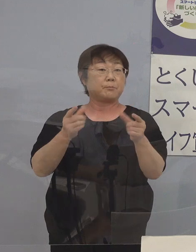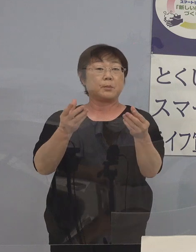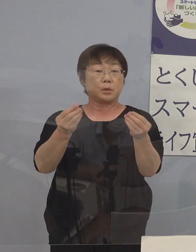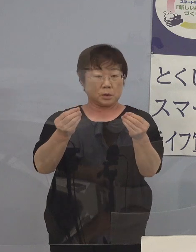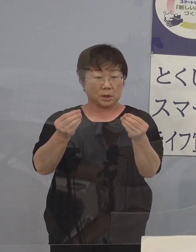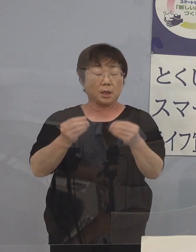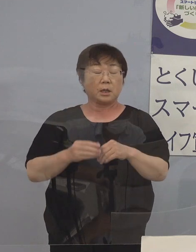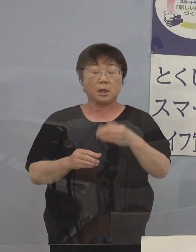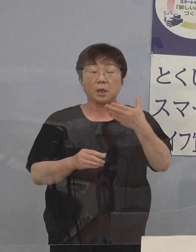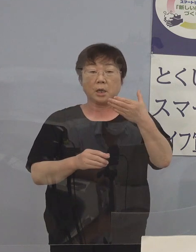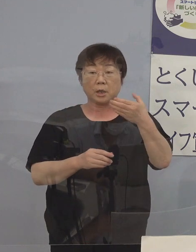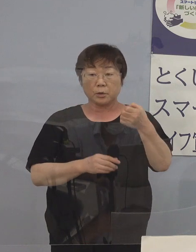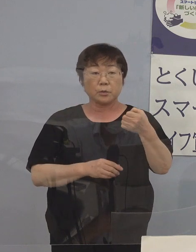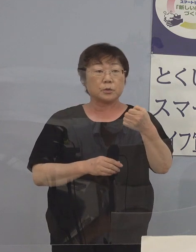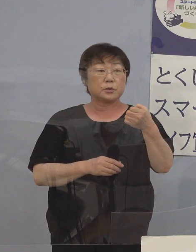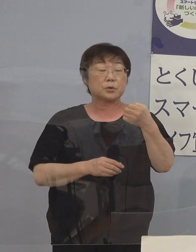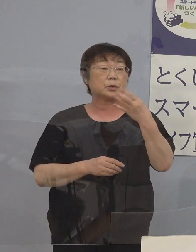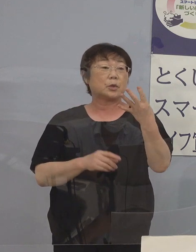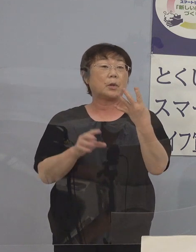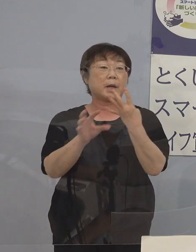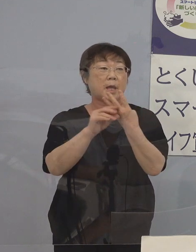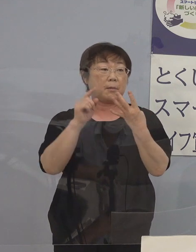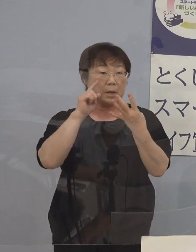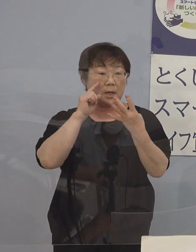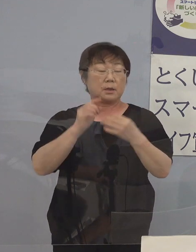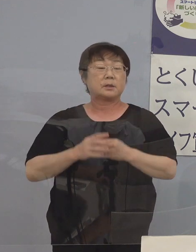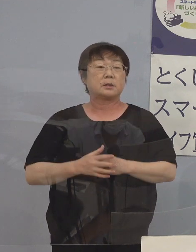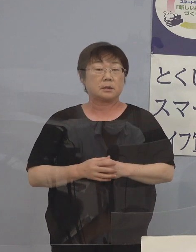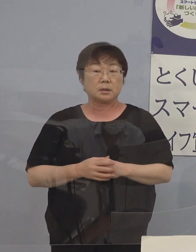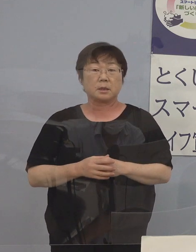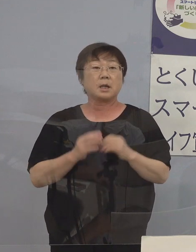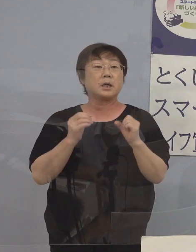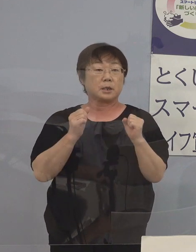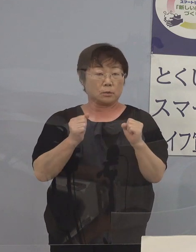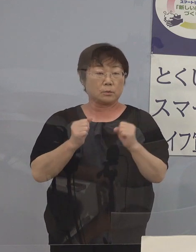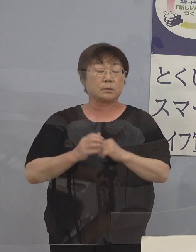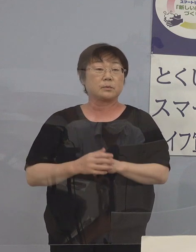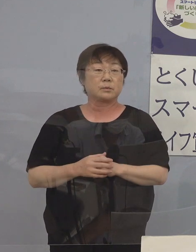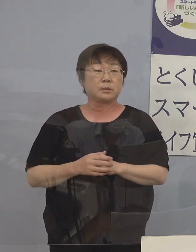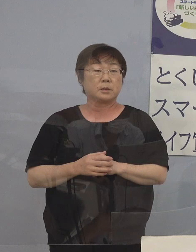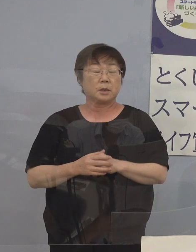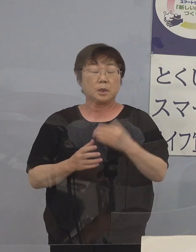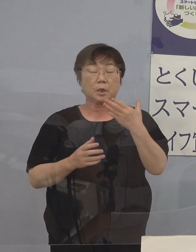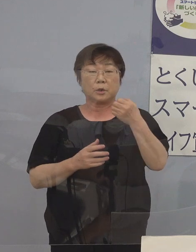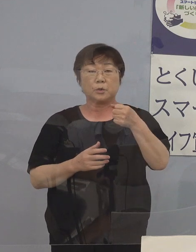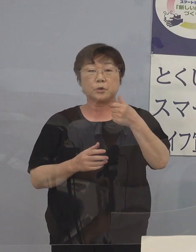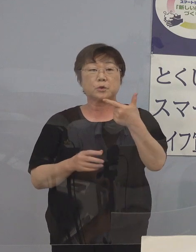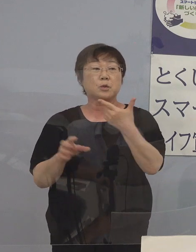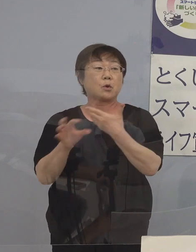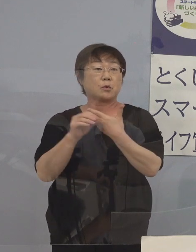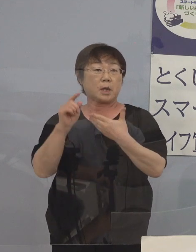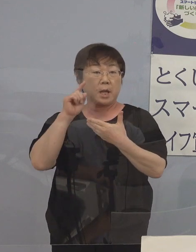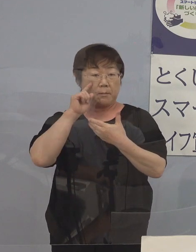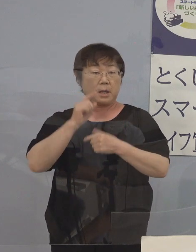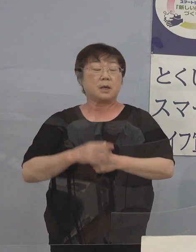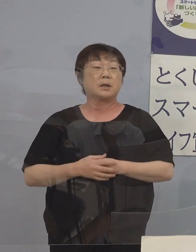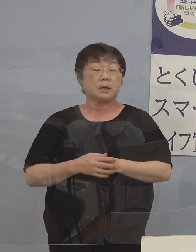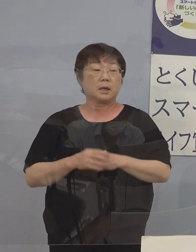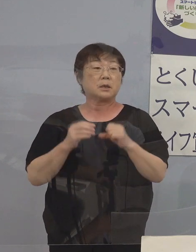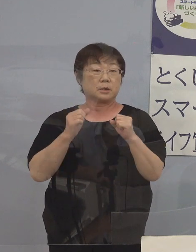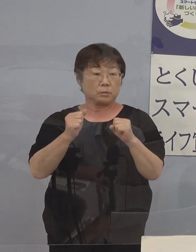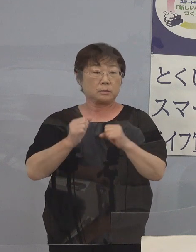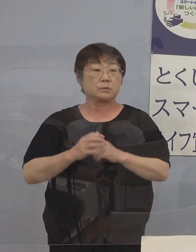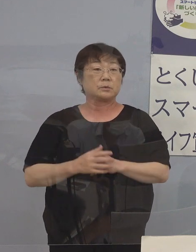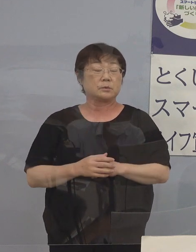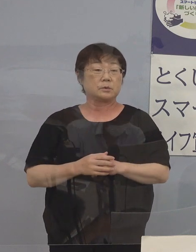が、まず4例目の方がおられて、そして96例目の方がおられ